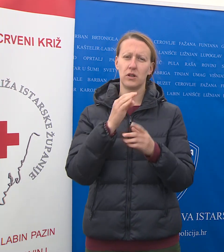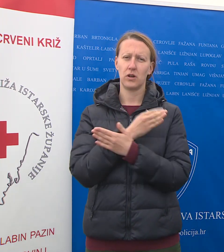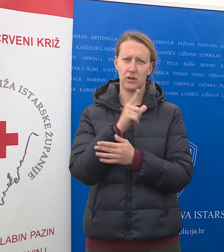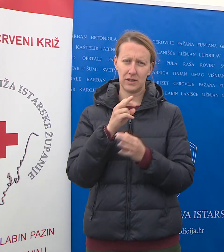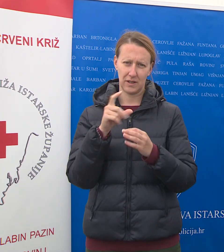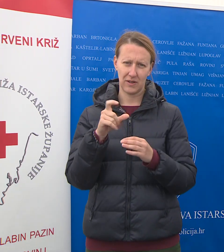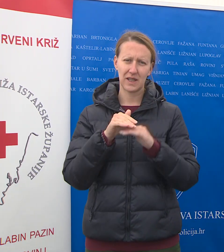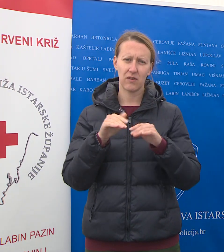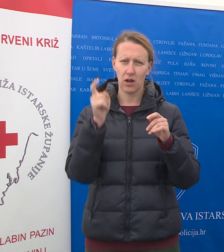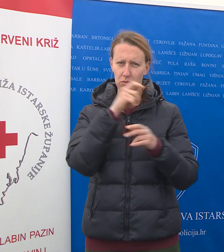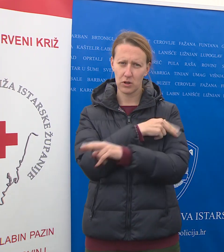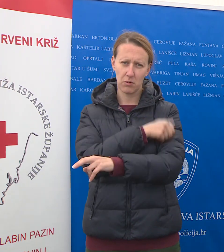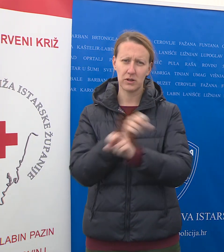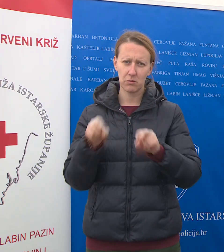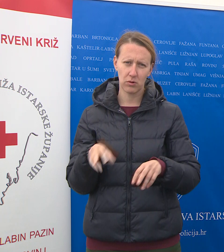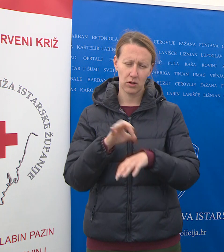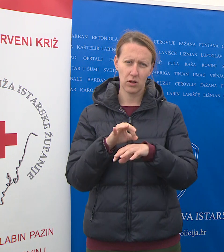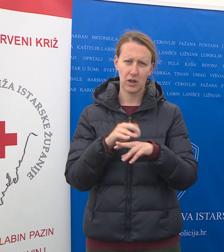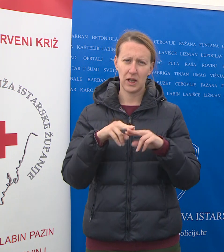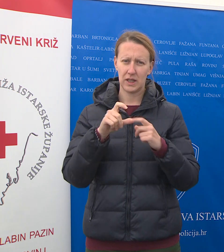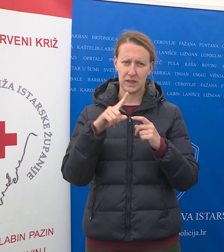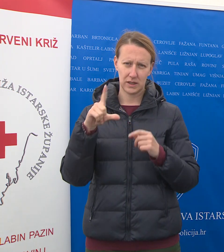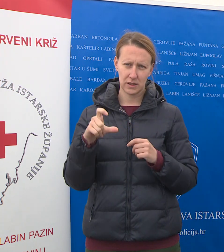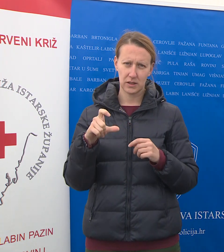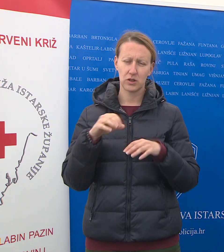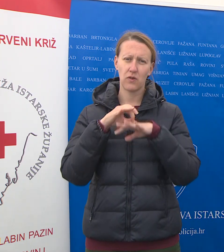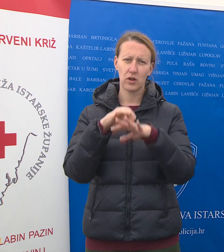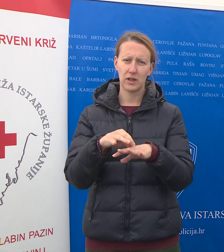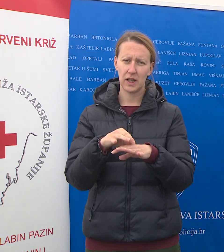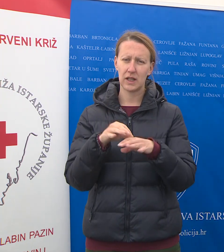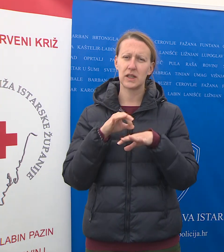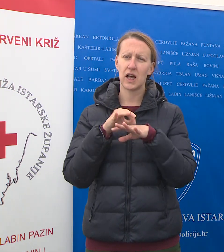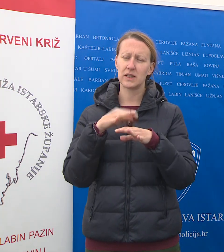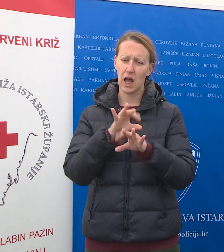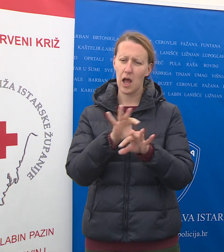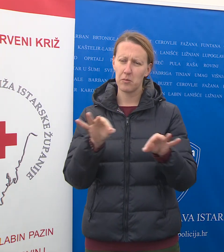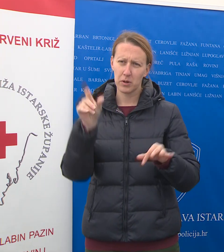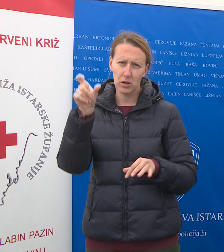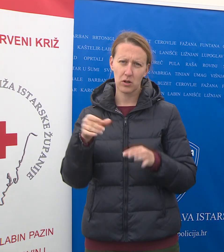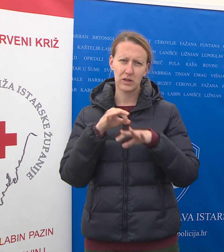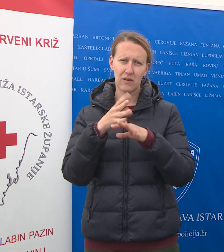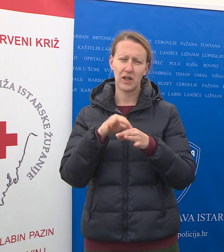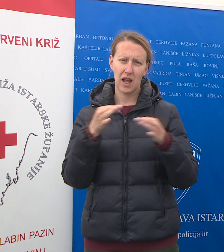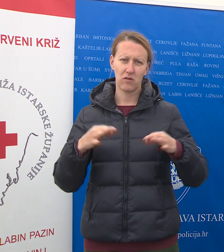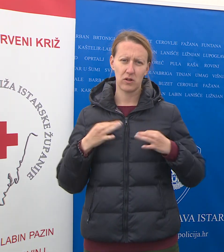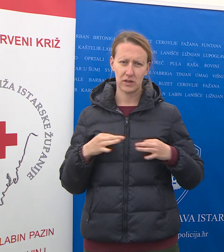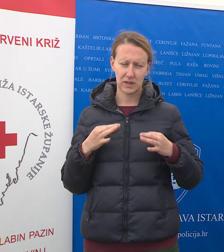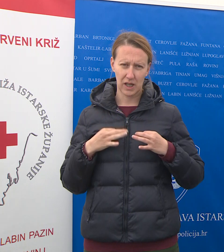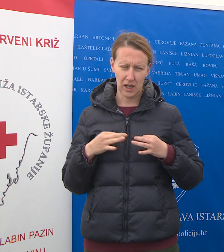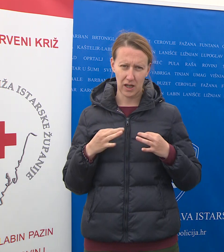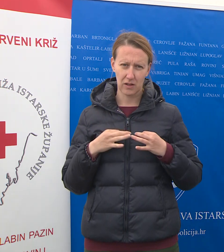Kozlevac, ravnateljica opće bolnice Pula doktorica Irena Hrstić, voditeljica službe za epidemiologiju Zavoda za javno